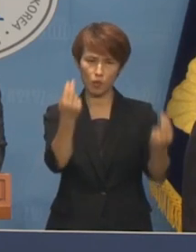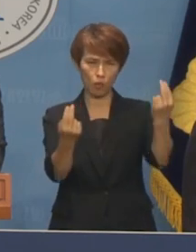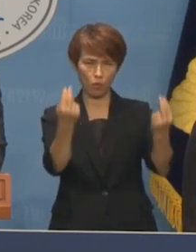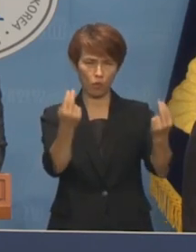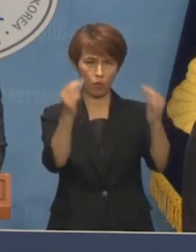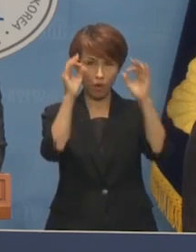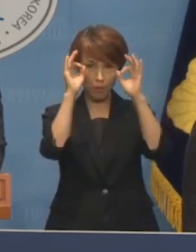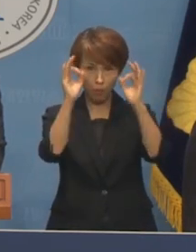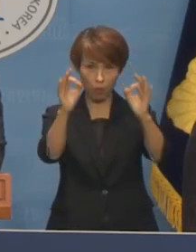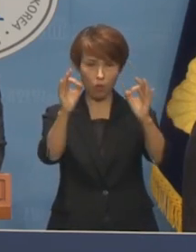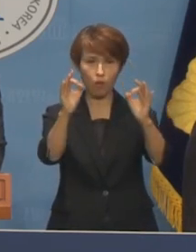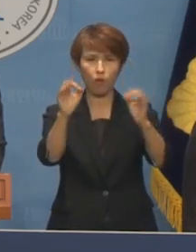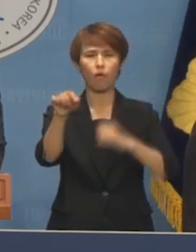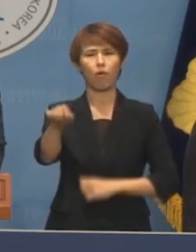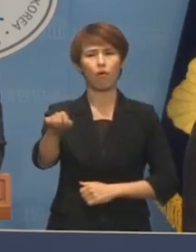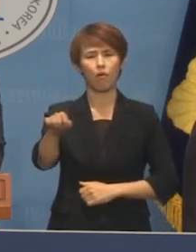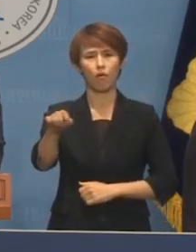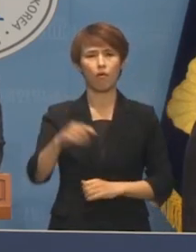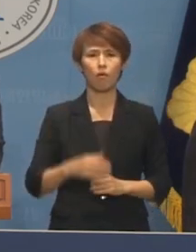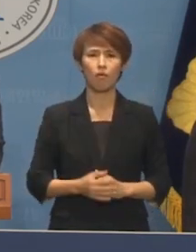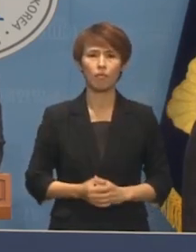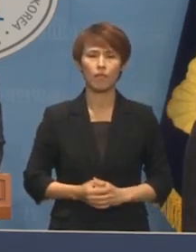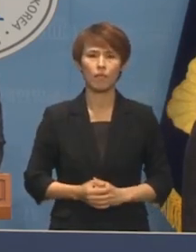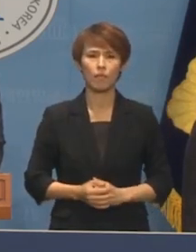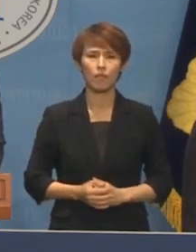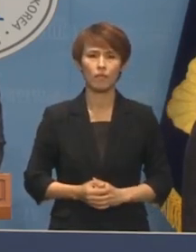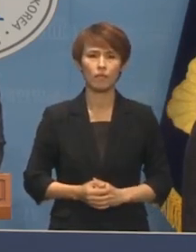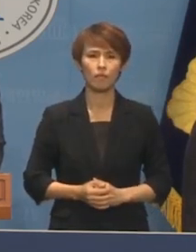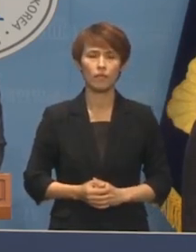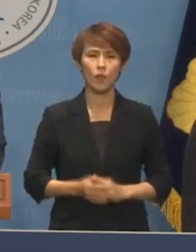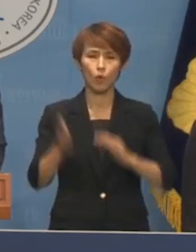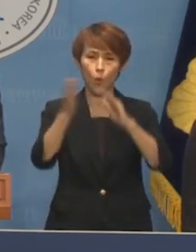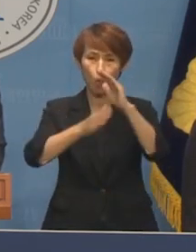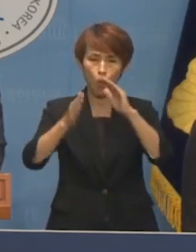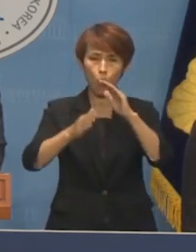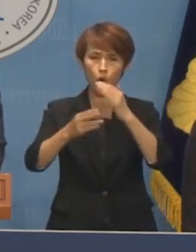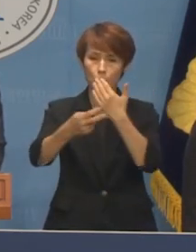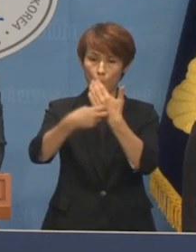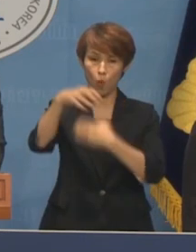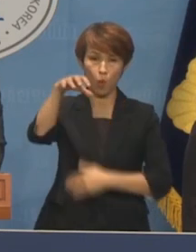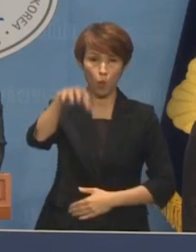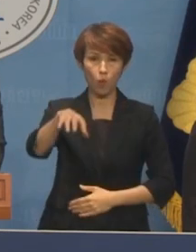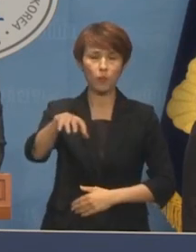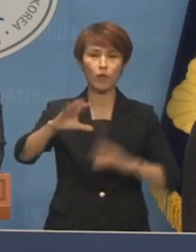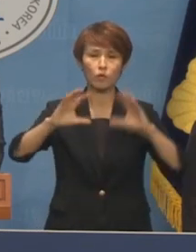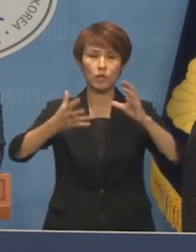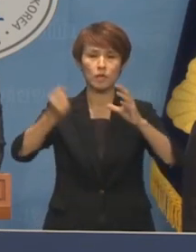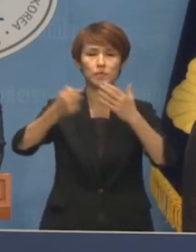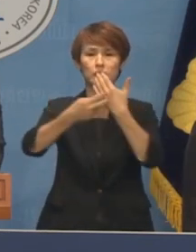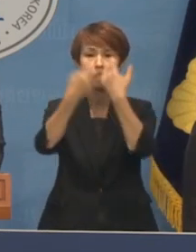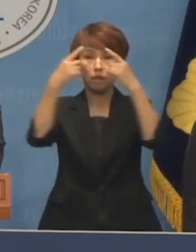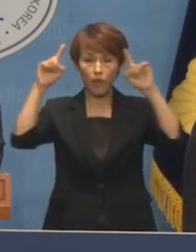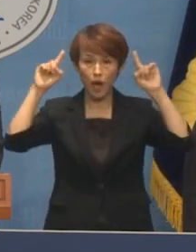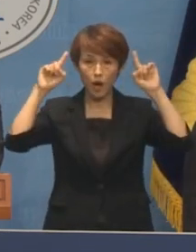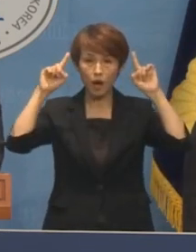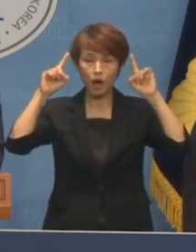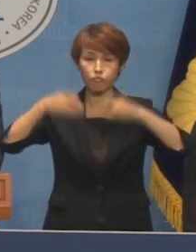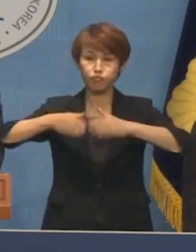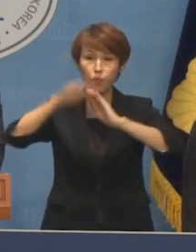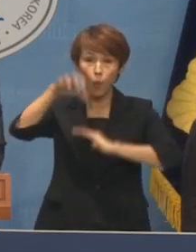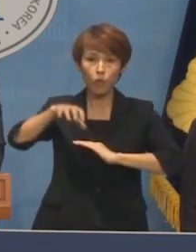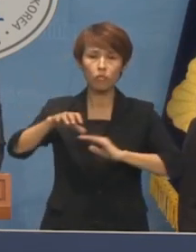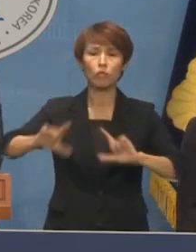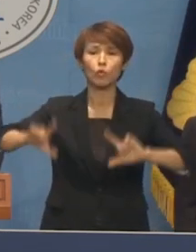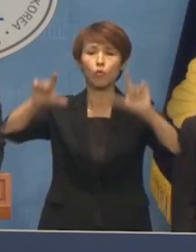요소와 지표들을 종합적으로 살펴보면 공공보건의료기관인 국립의대와 대학병원을 전남